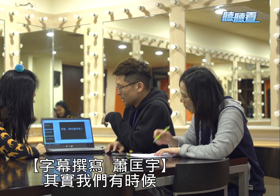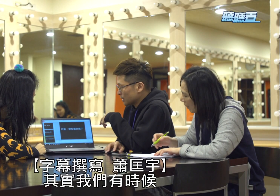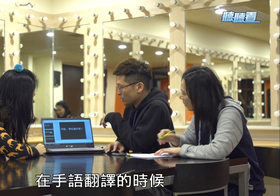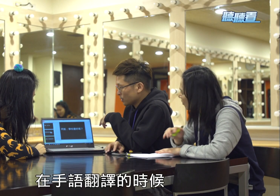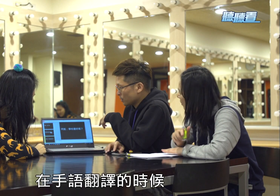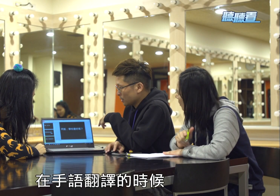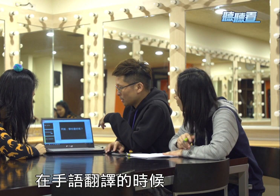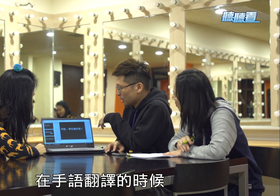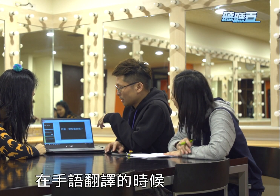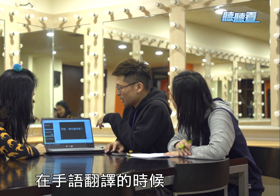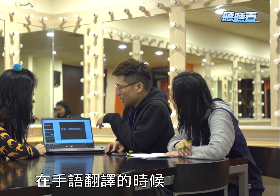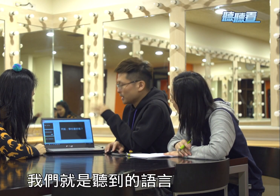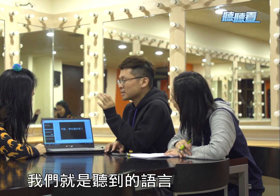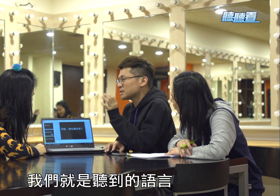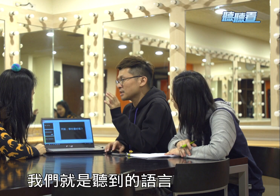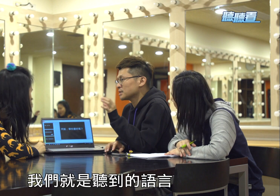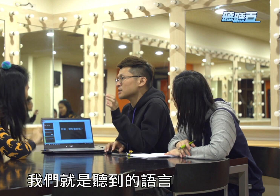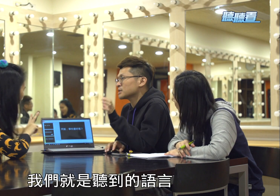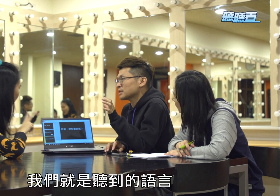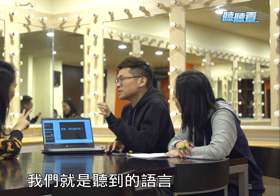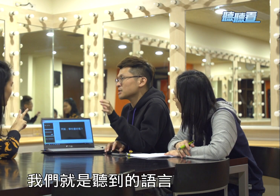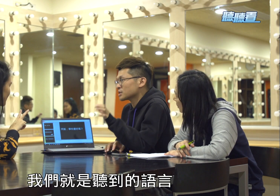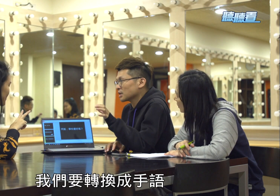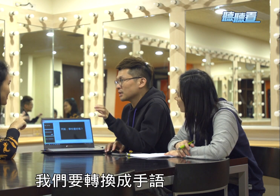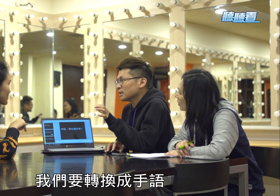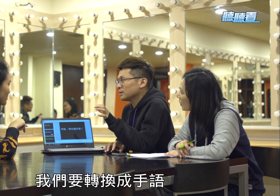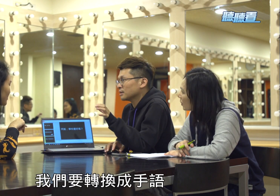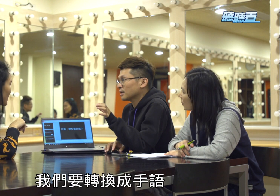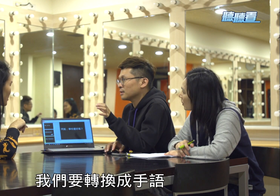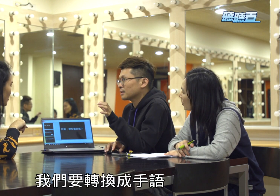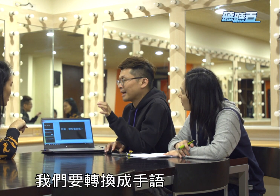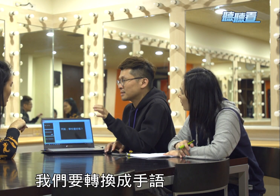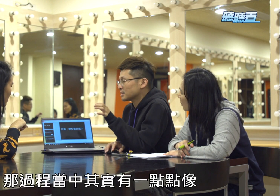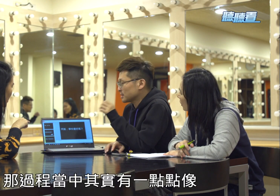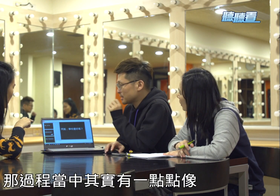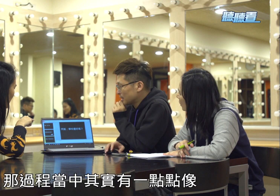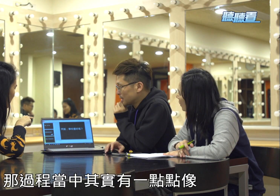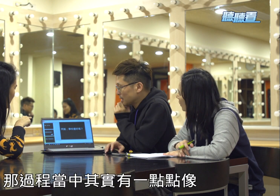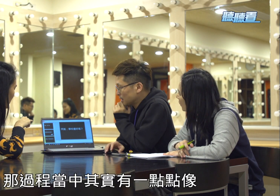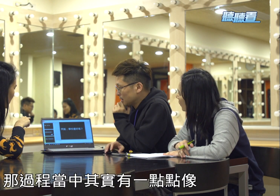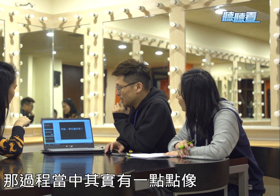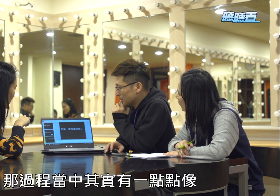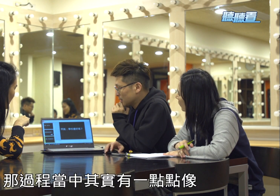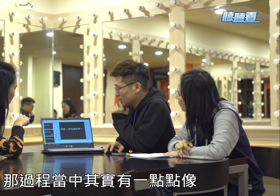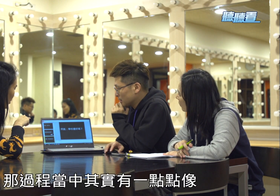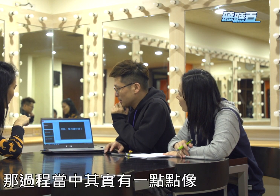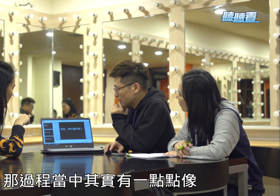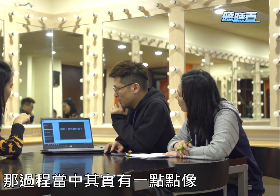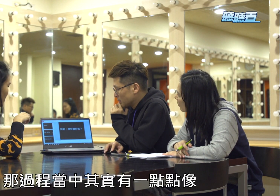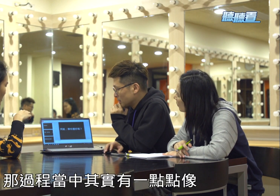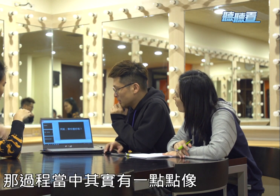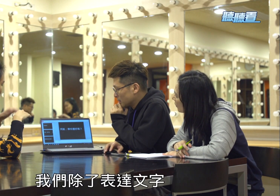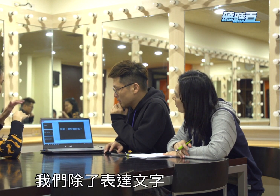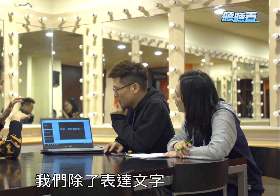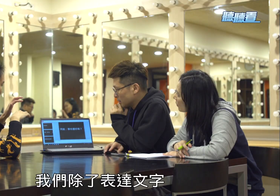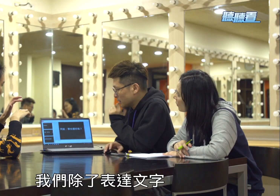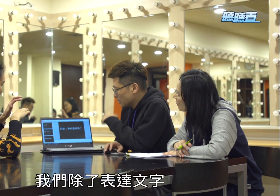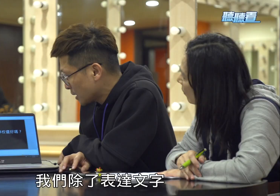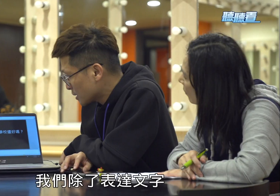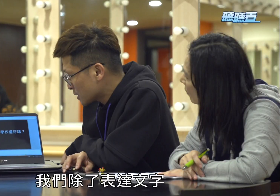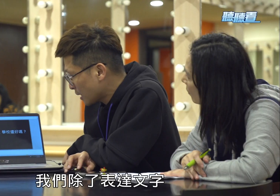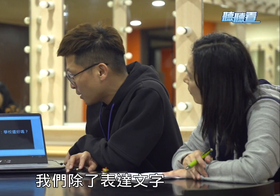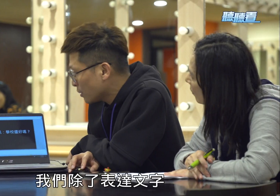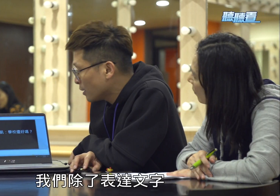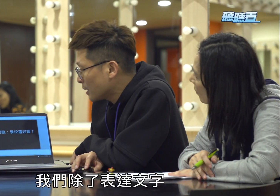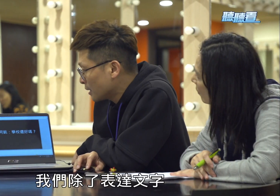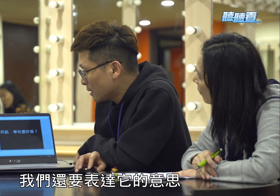其实我们有时候在手语翻译的时候，我们就是听到的语言我们要转换成手语，那过程当中其实有一点点像，我们除